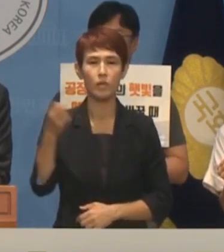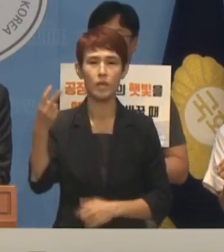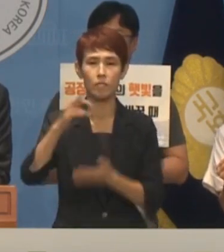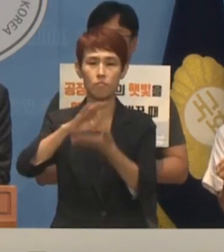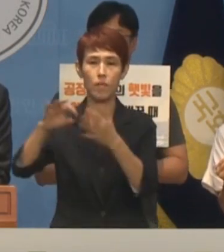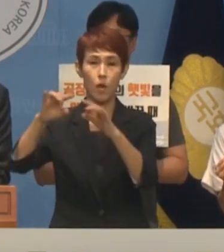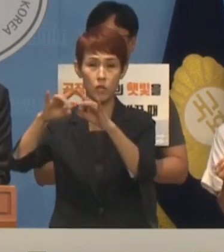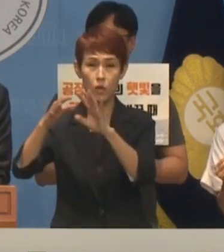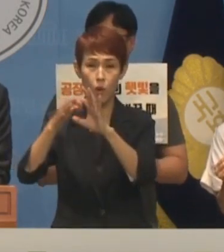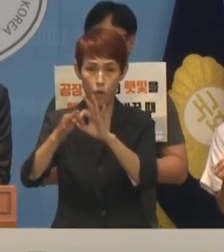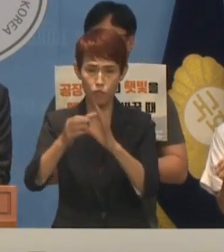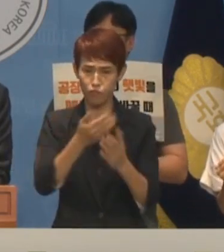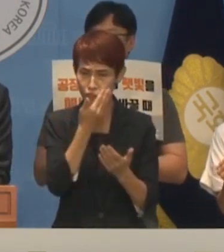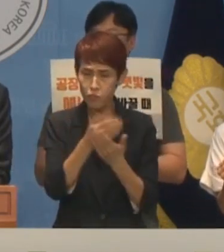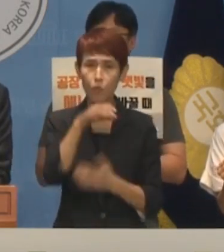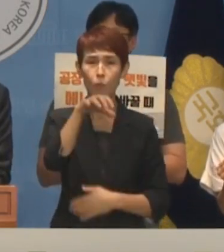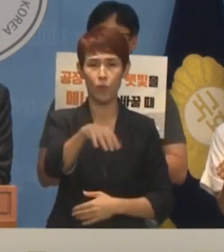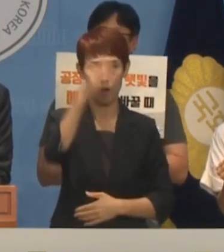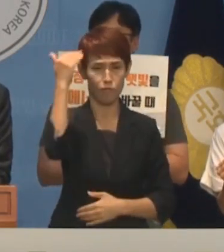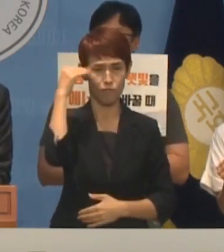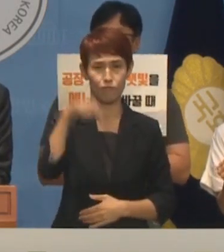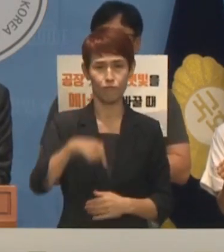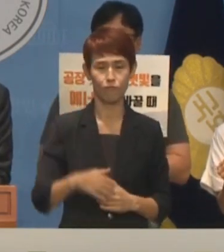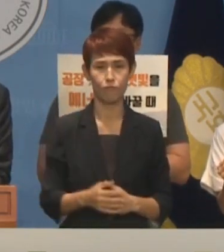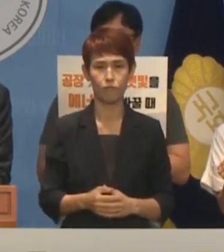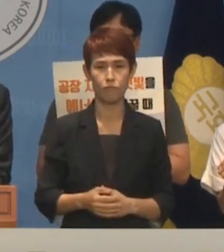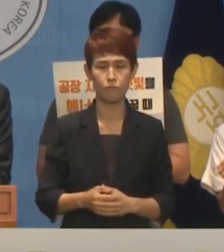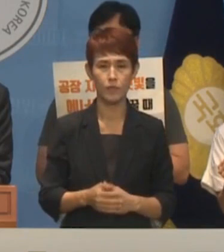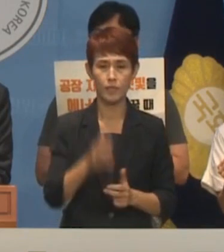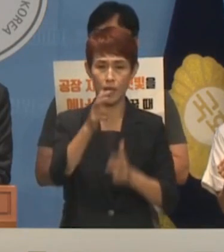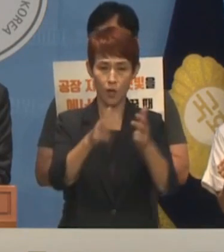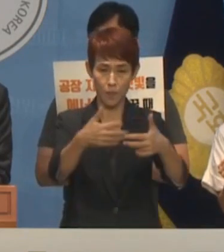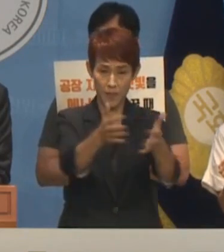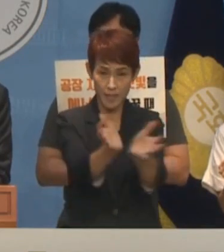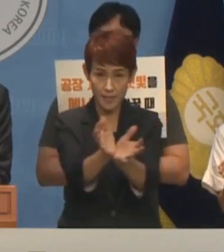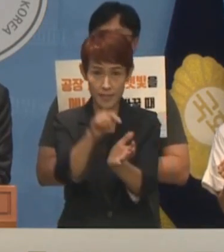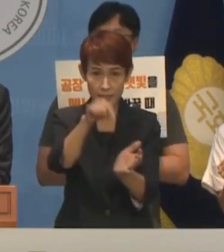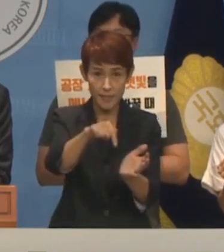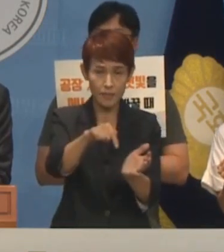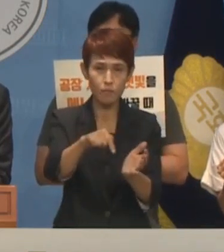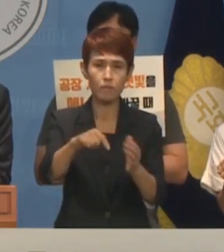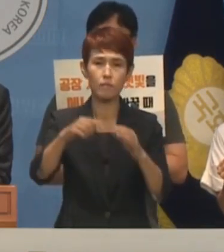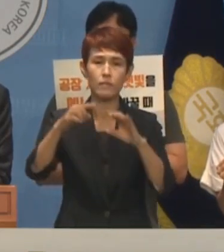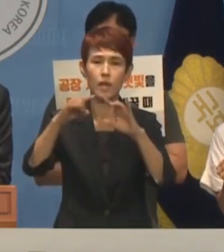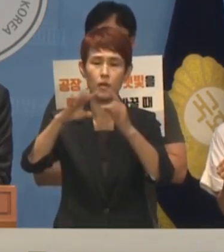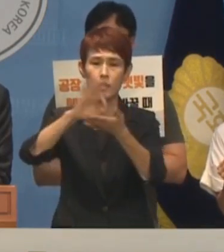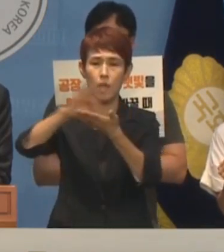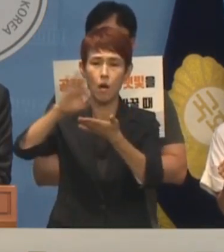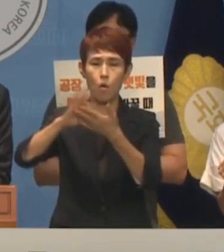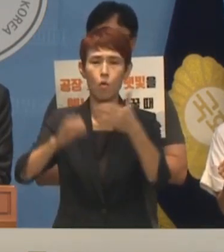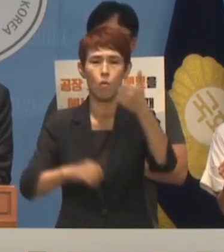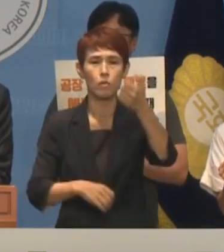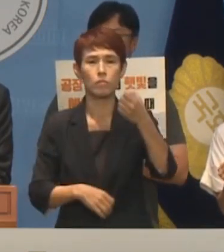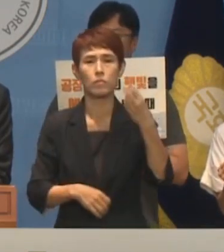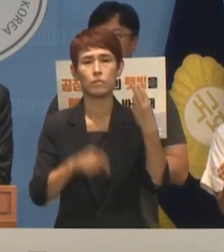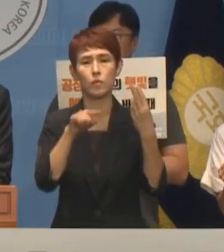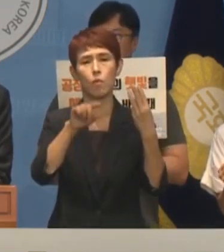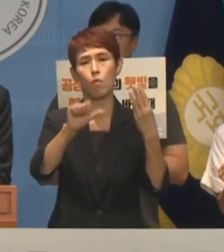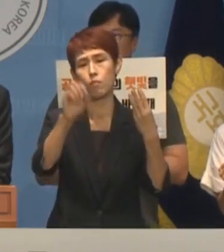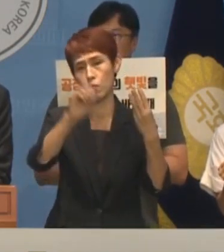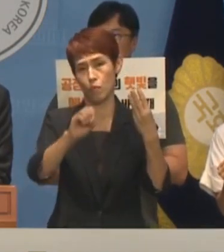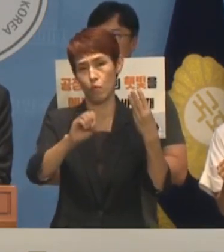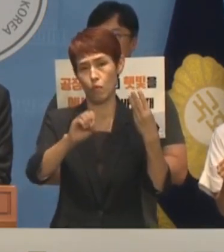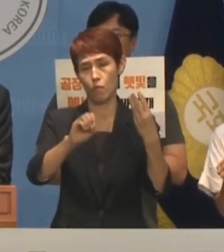최전선의 공간입니다. 산업단지가 전체 에너지 소비량의 약 53.5% 그리고